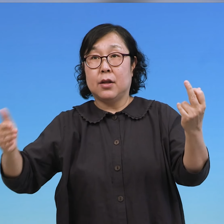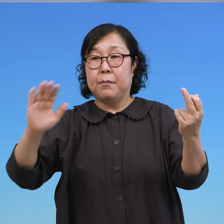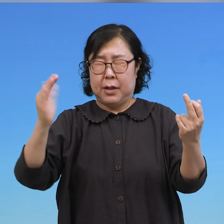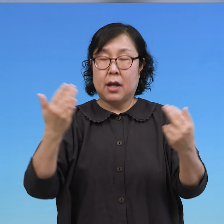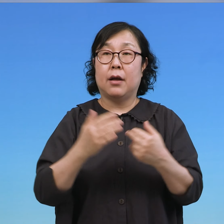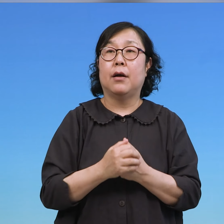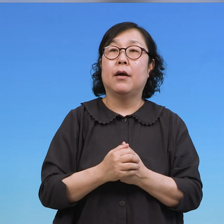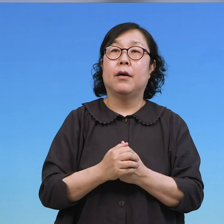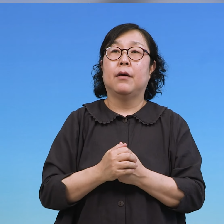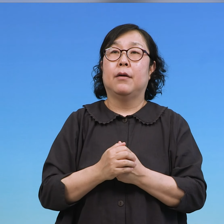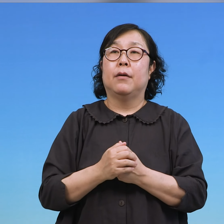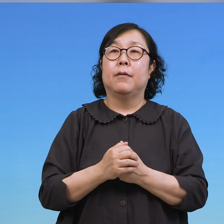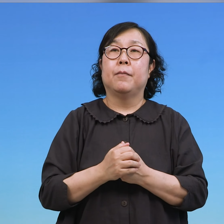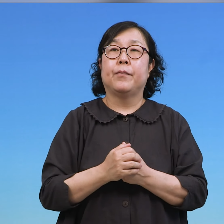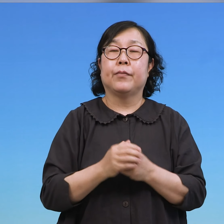거예요.